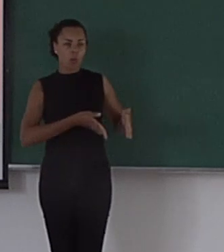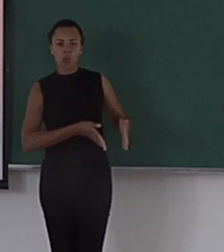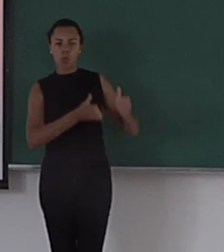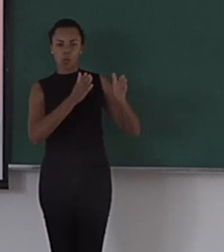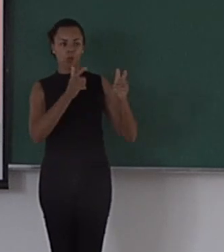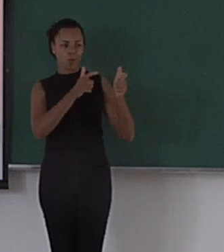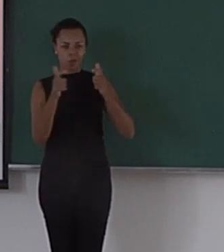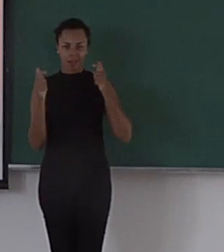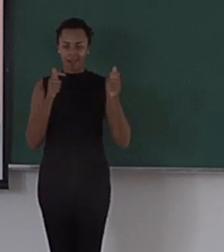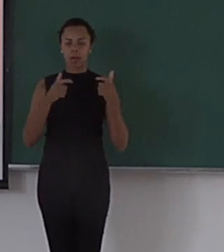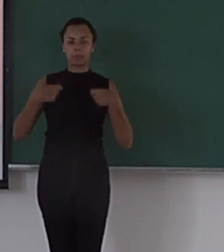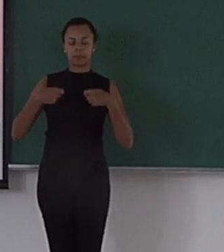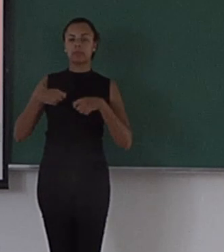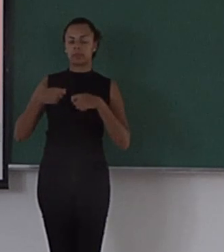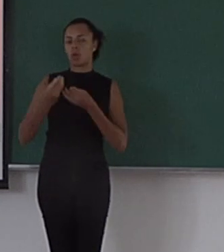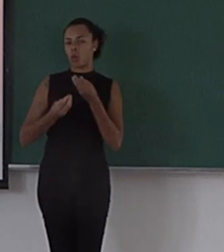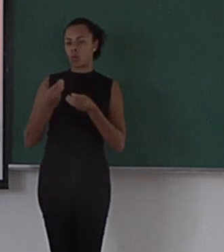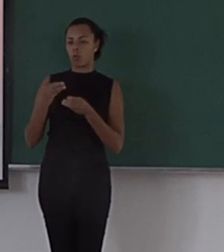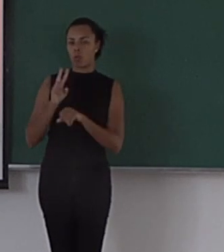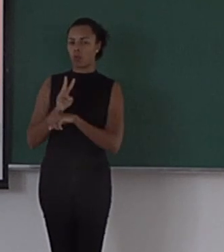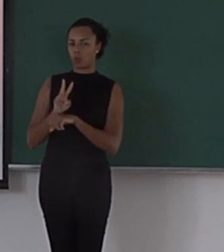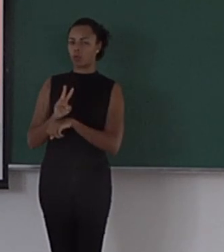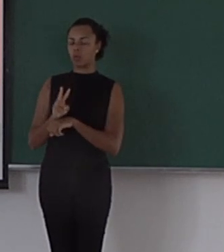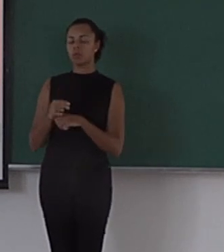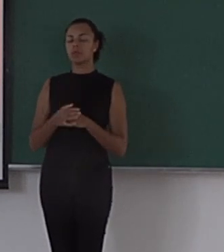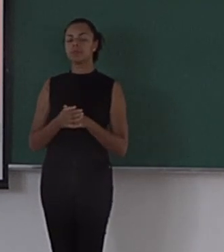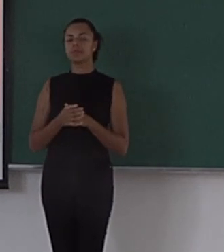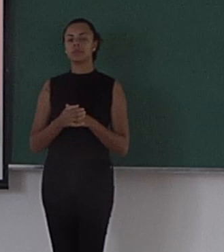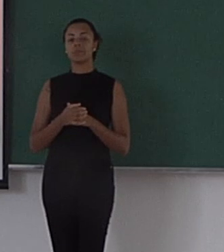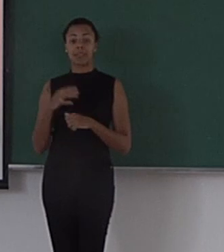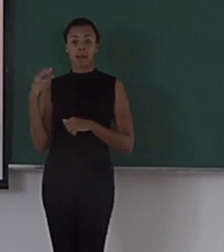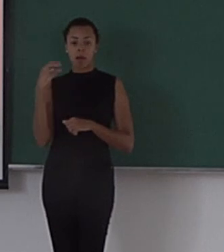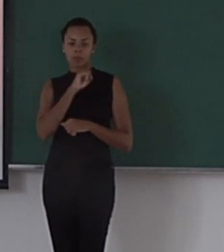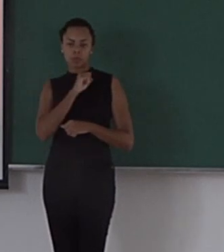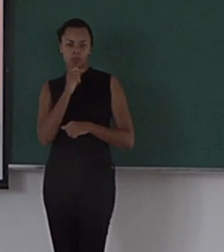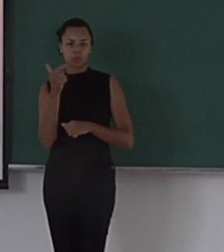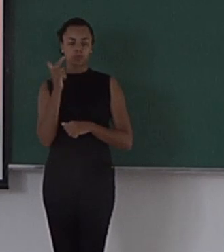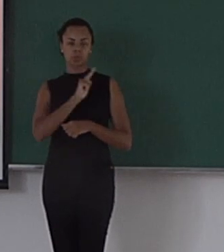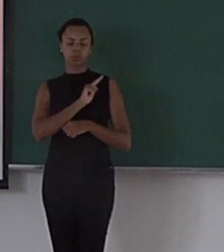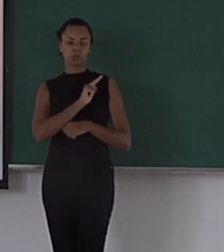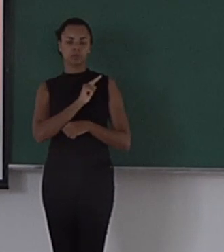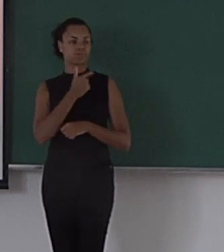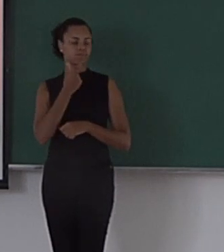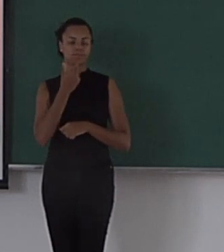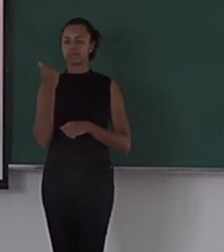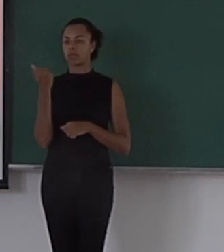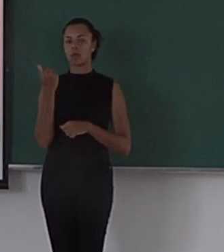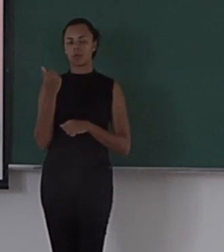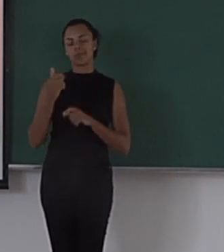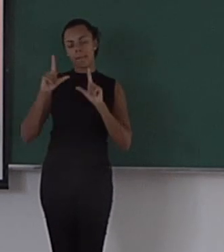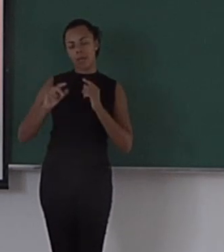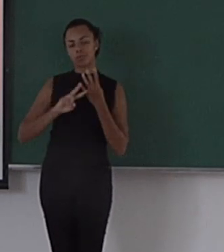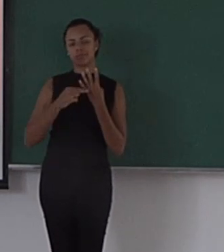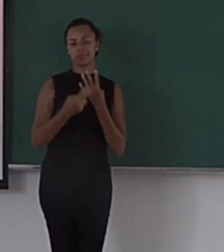corredores, nas instalações da empresa já tem essa substância, né? Quanto mais rápido o atendimento, menor será a